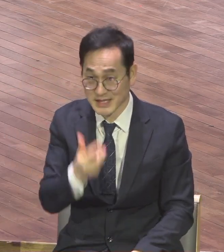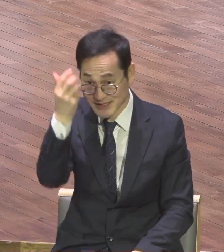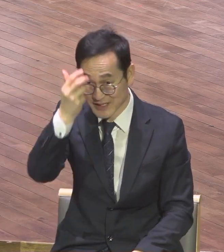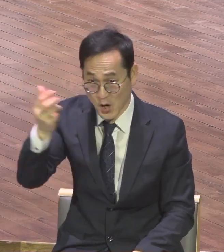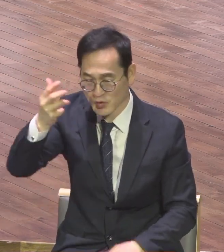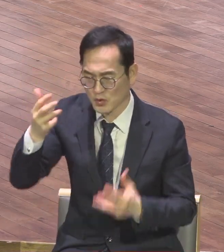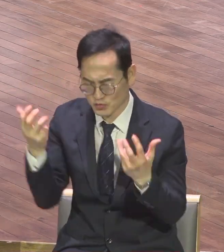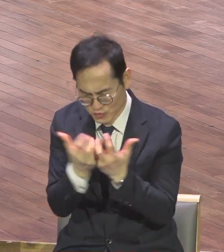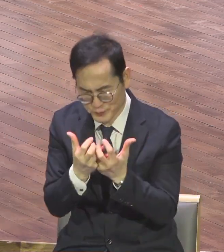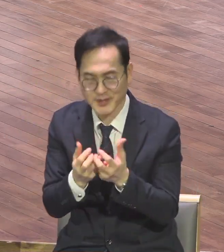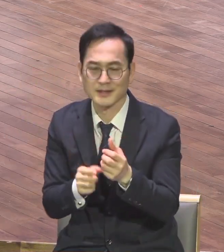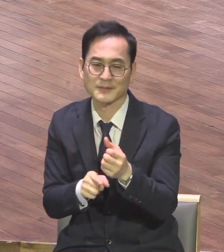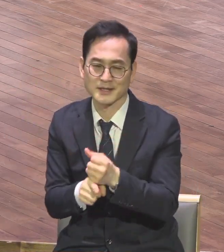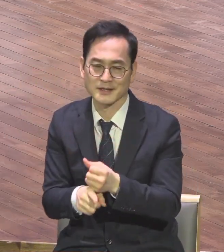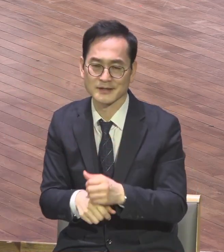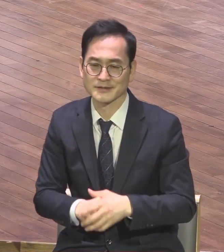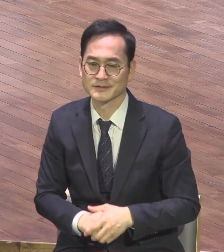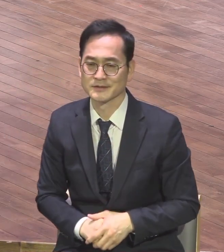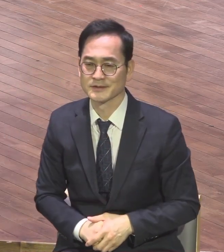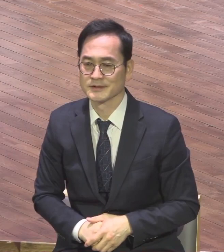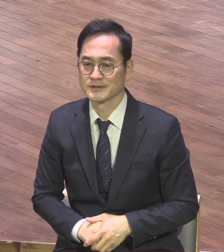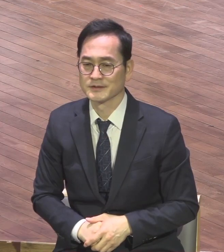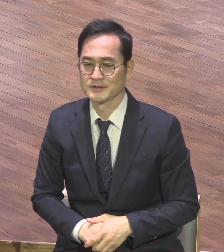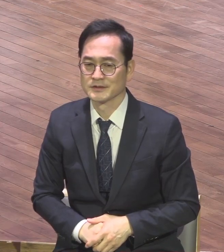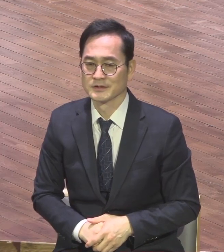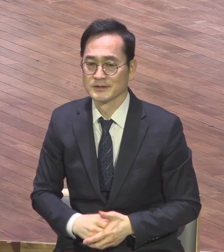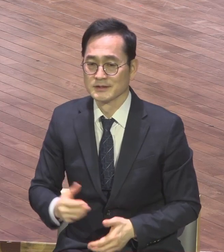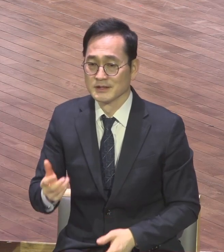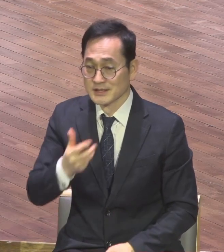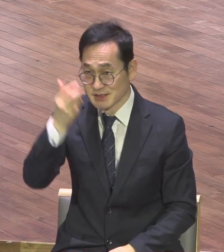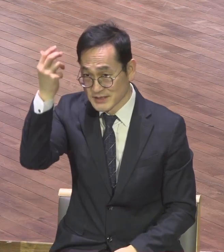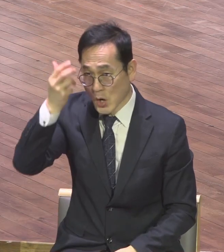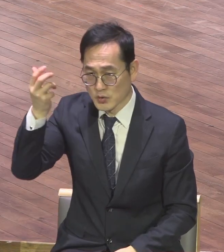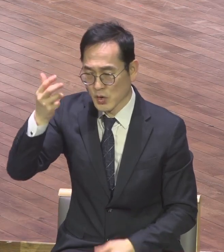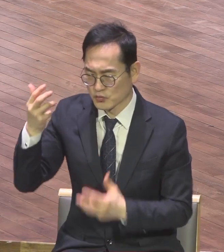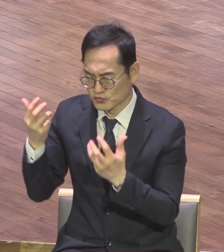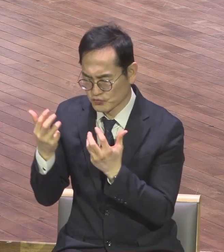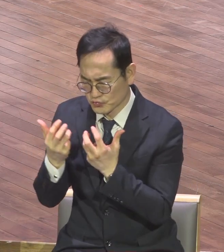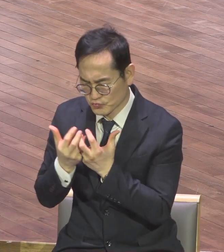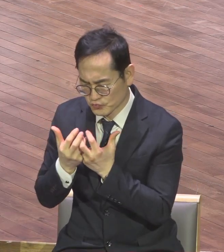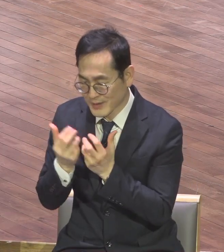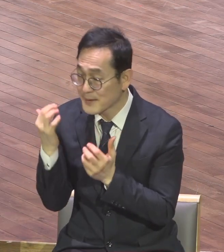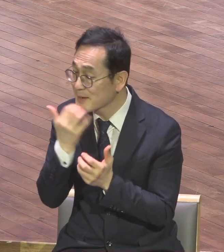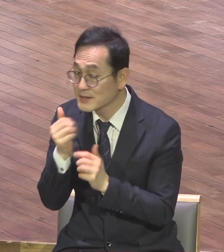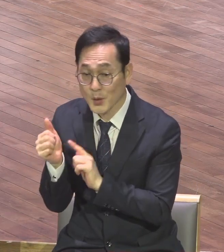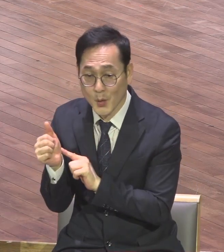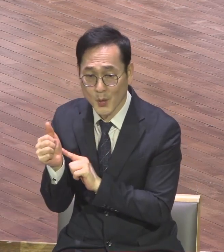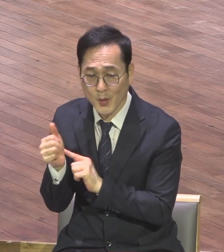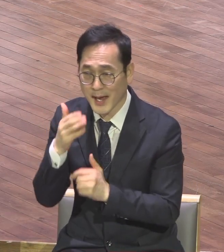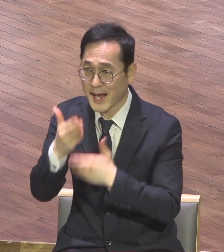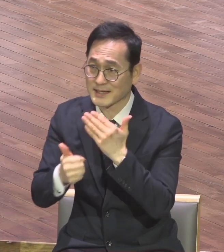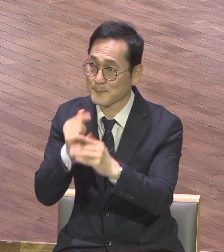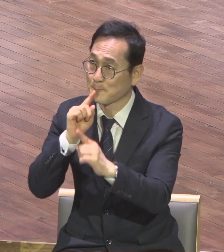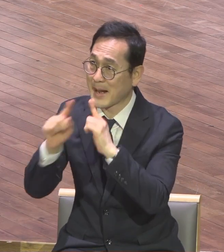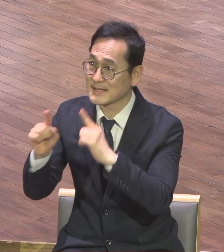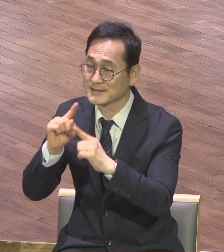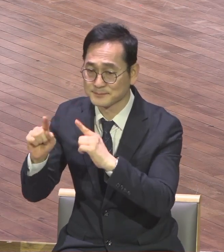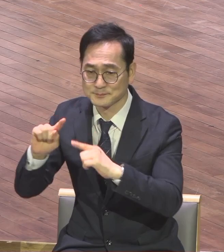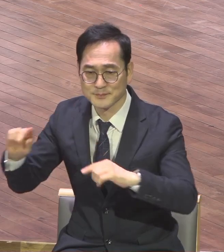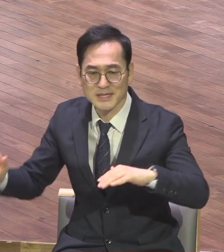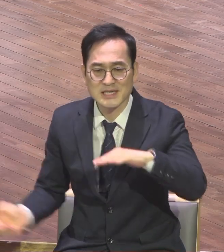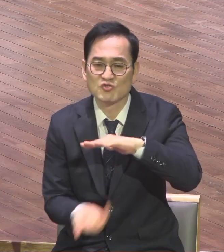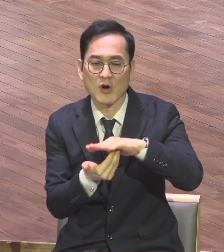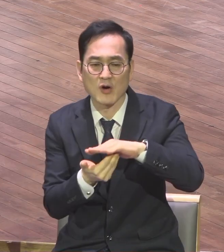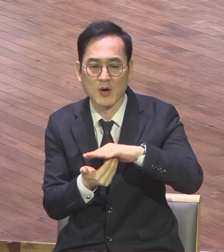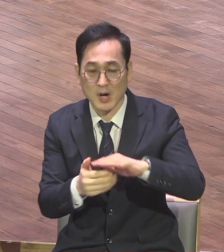성령의 충만함을 받았던 이 베드로가 선포한 내용은 하나님의 언약이 말씀이 성취되었다는